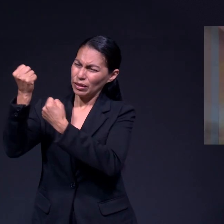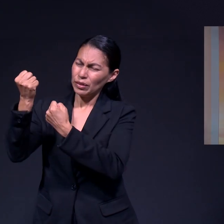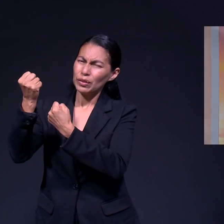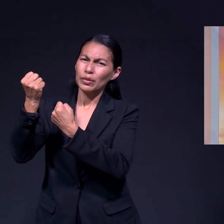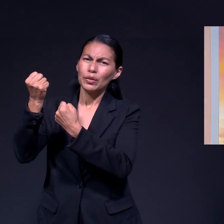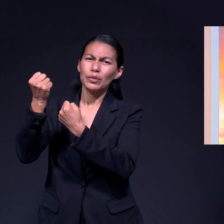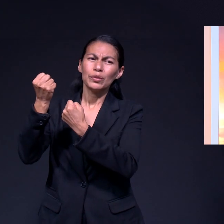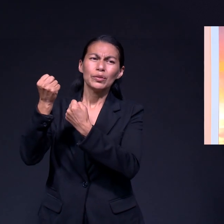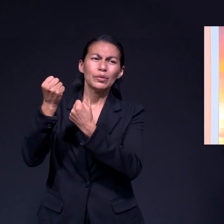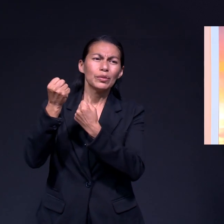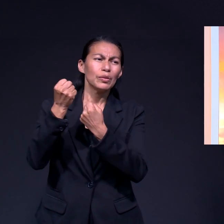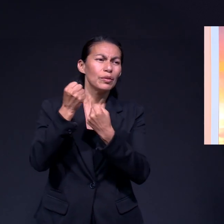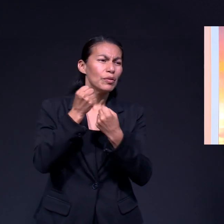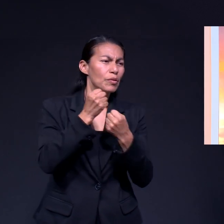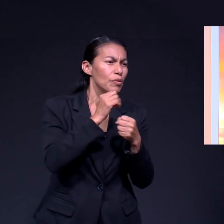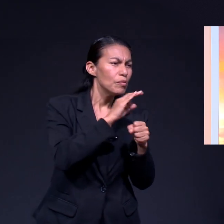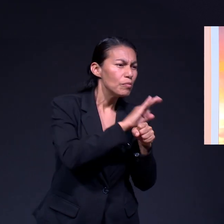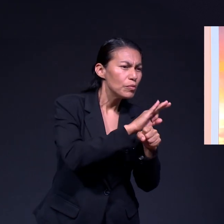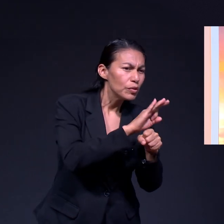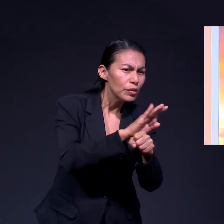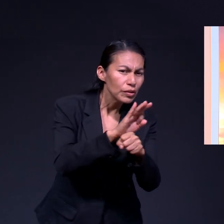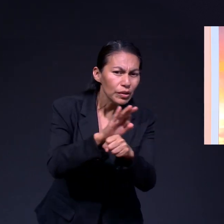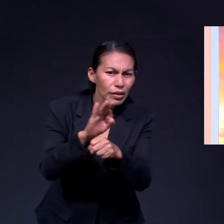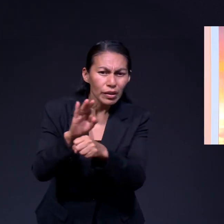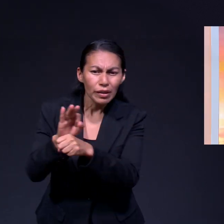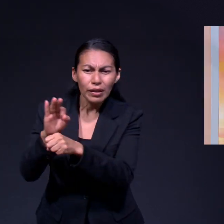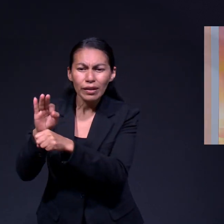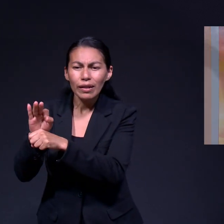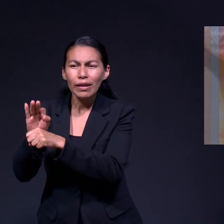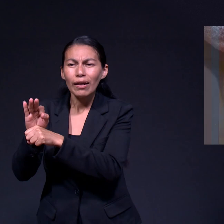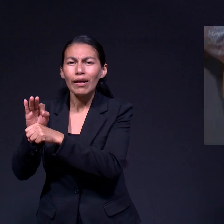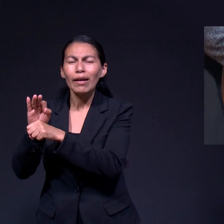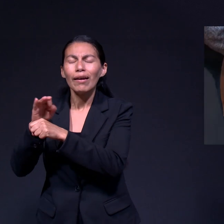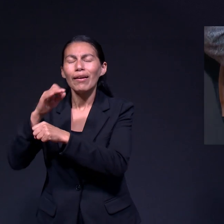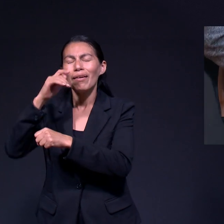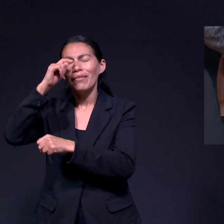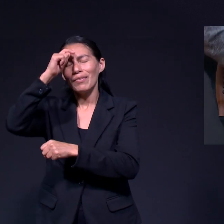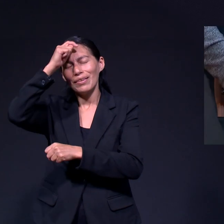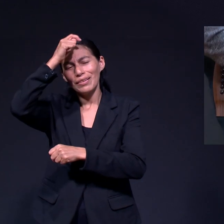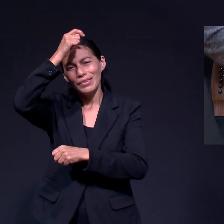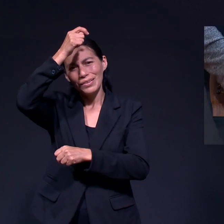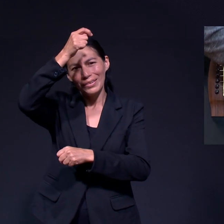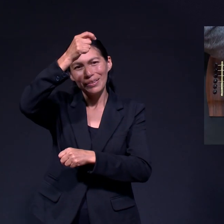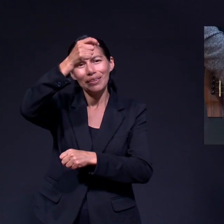Esperanza mía Esperanza castillo mío Es